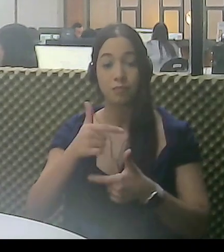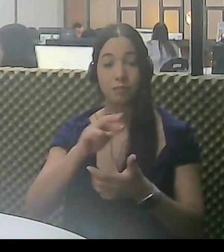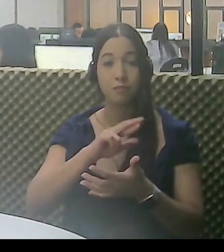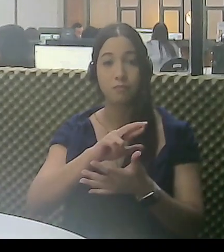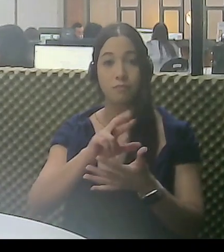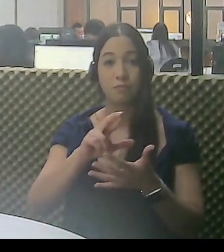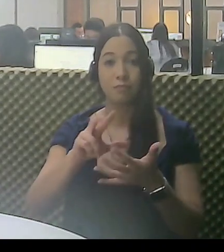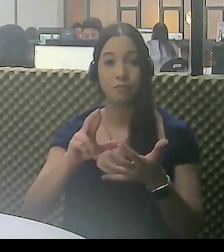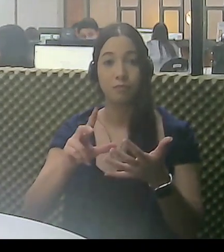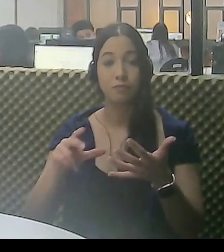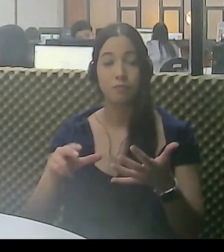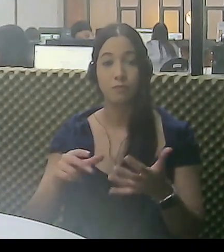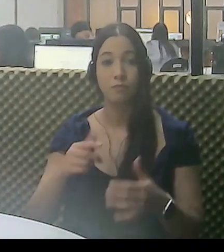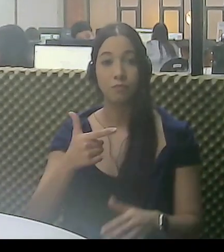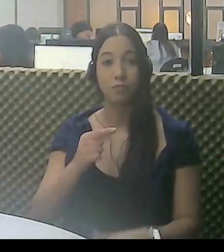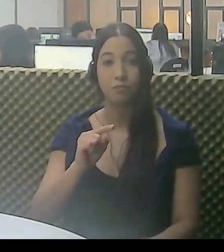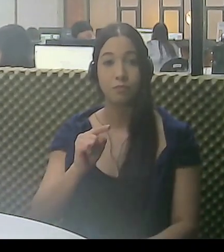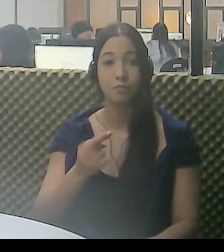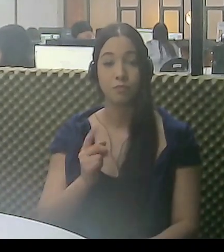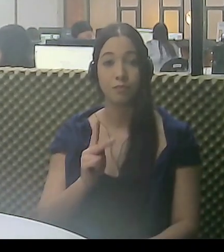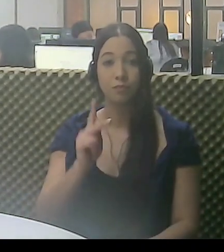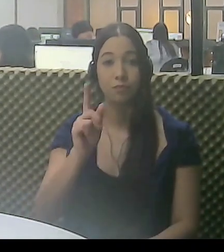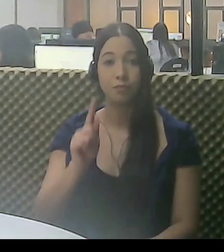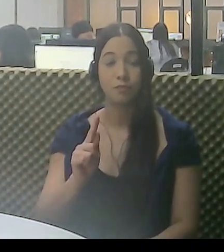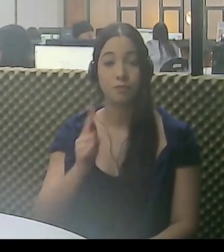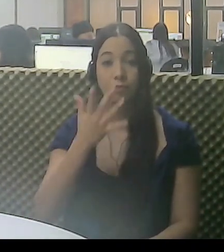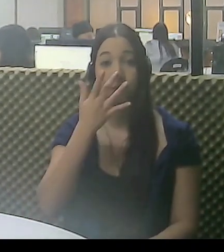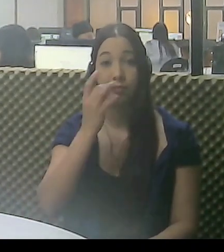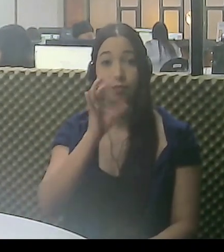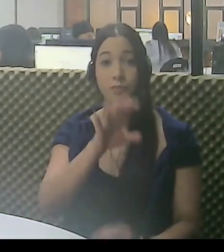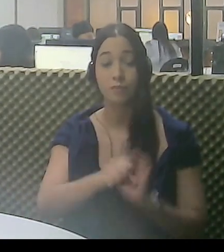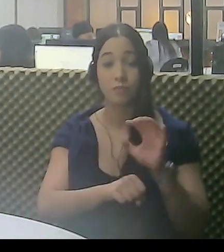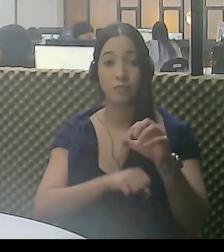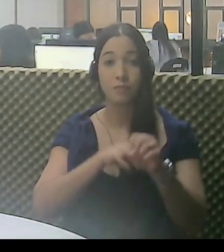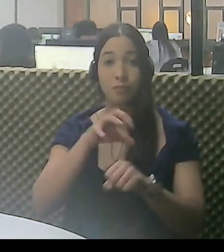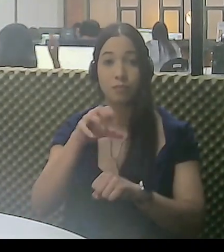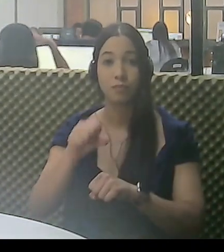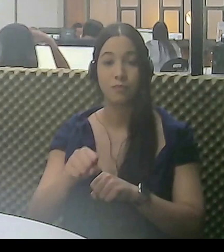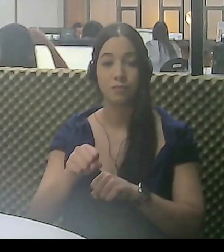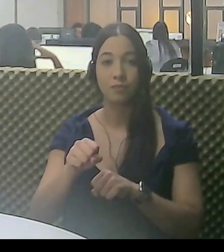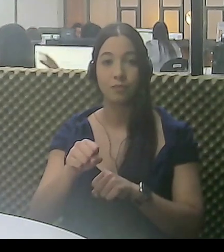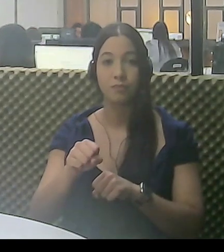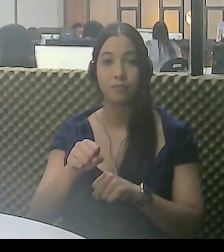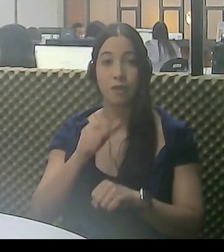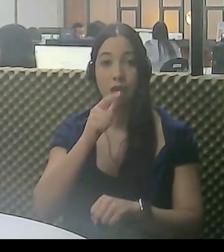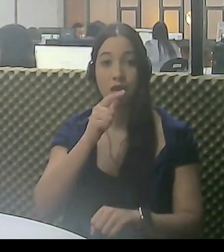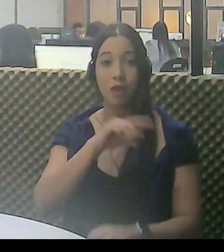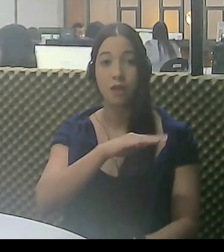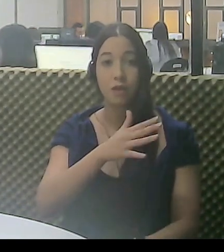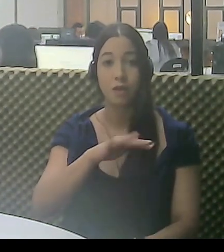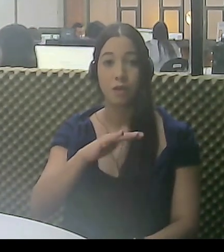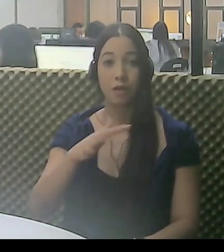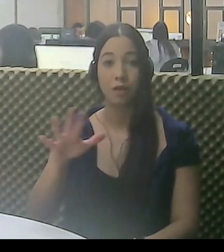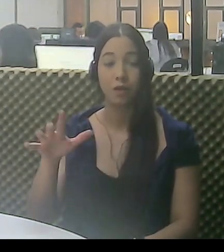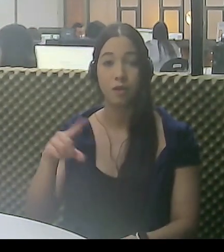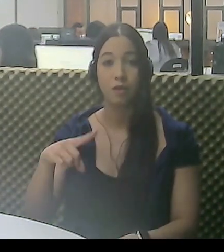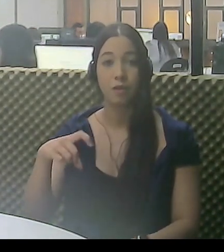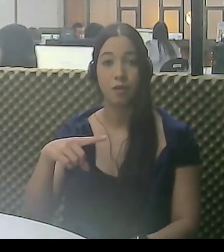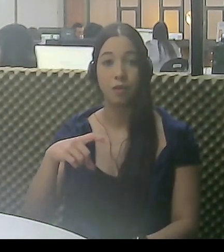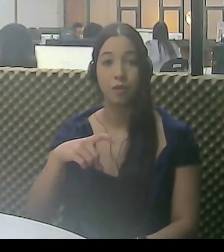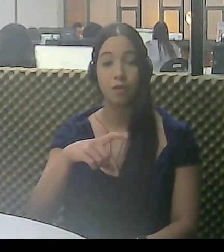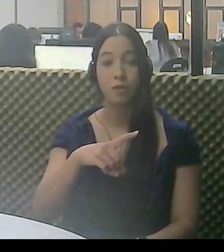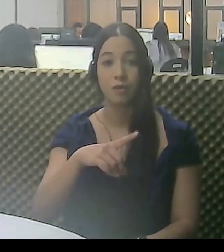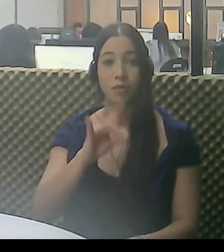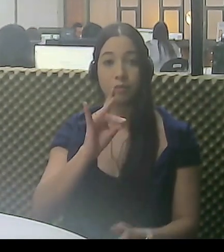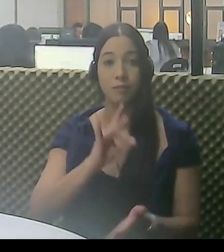diversos. Quase 2 mil toneladas de resíduos e materiais foram recolhidas. Entre criadouros e focos de larvas, foram